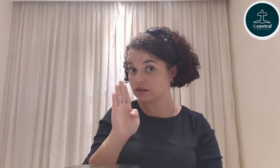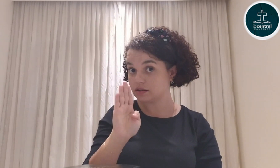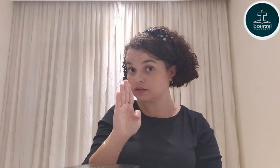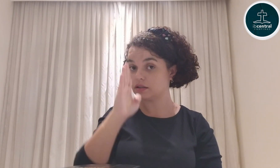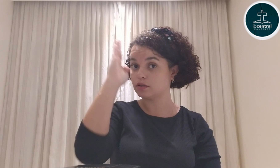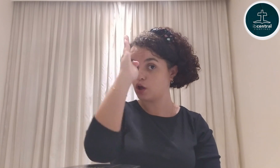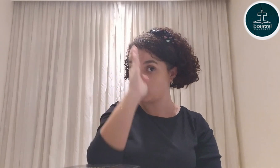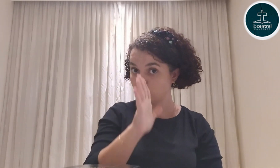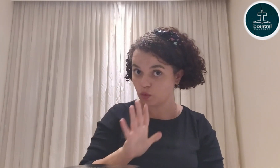batistas